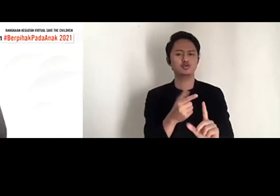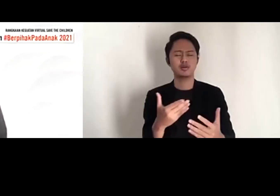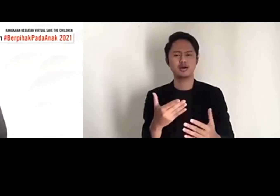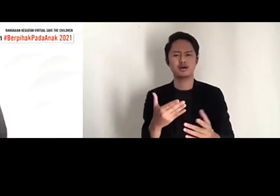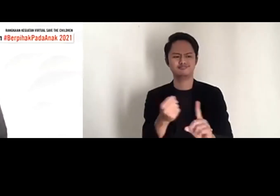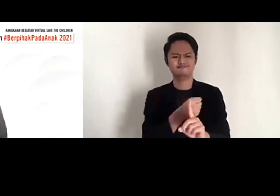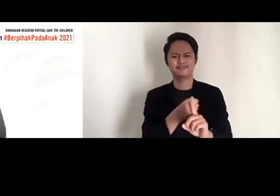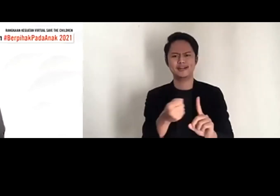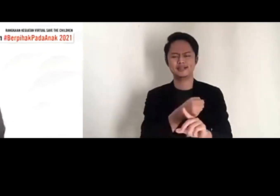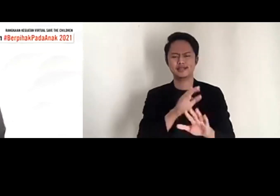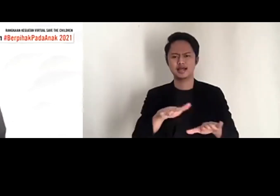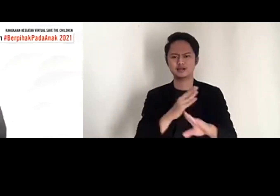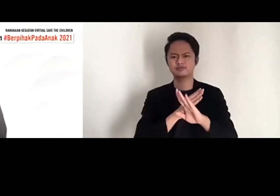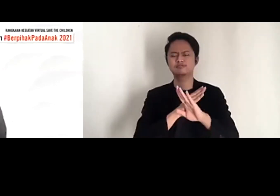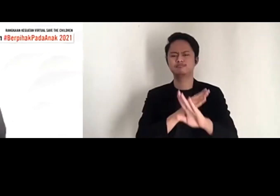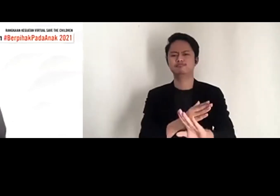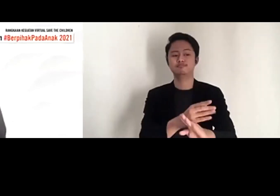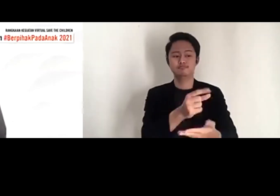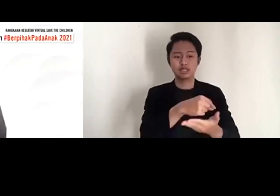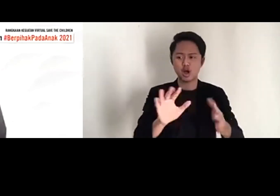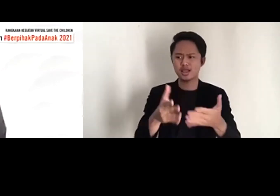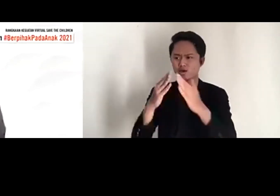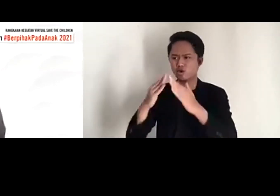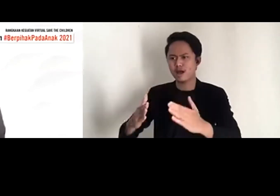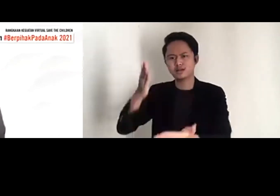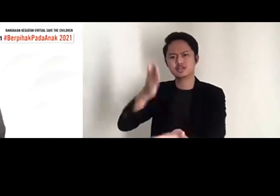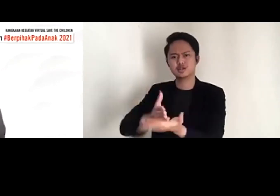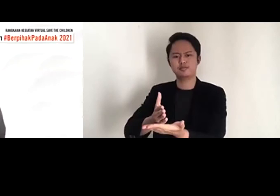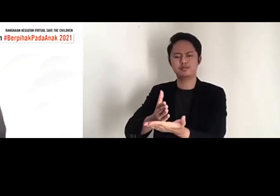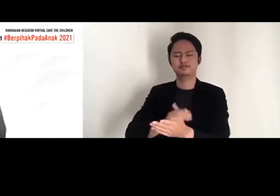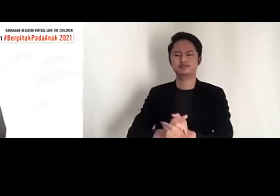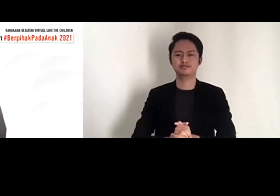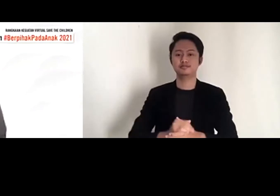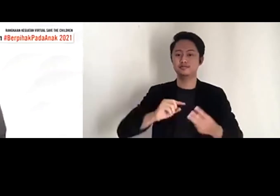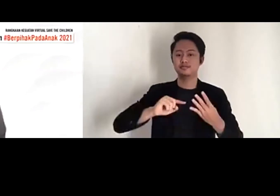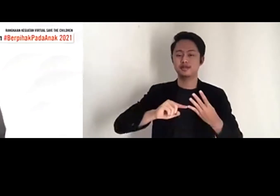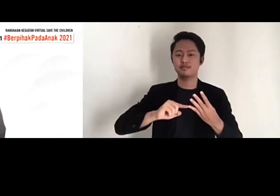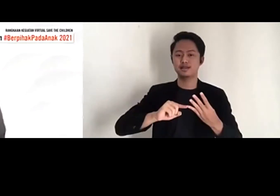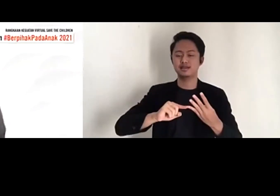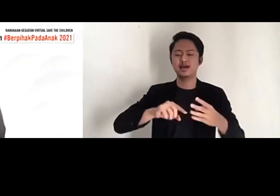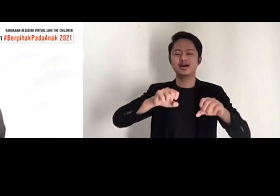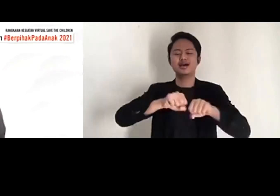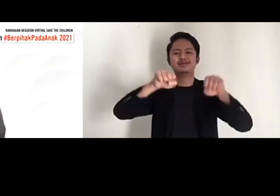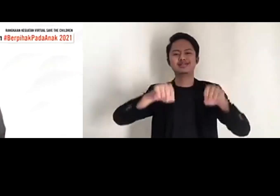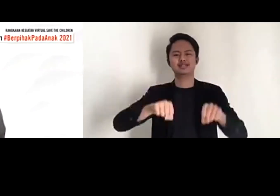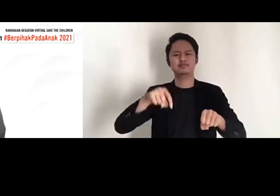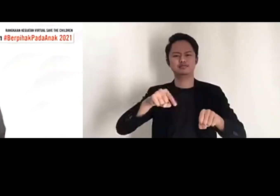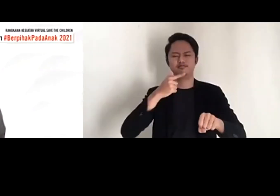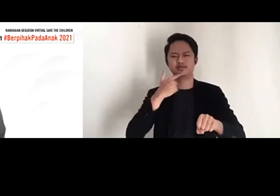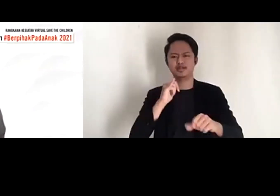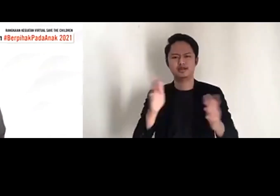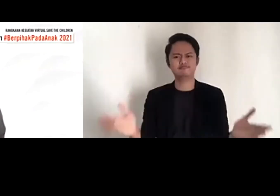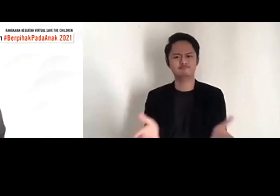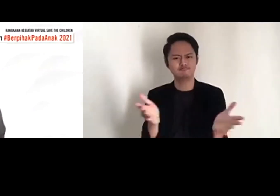kekerasan terhadap anak di sekolah maupun di rumah. Dan yang keempat, sistem ini juga mengakomodir upaya